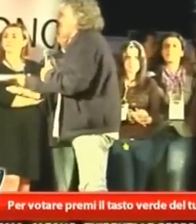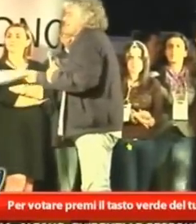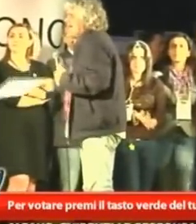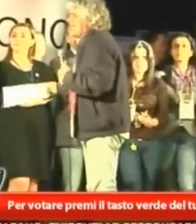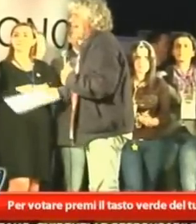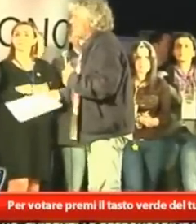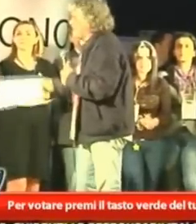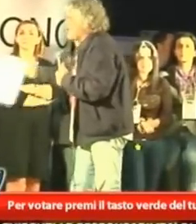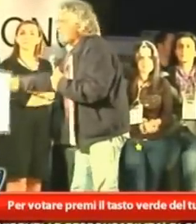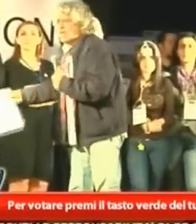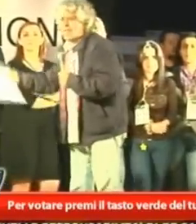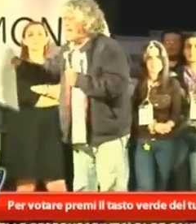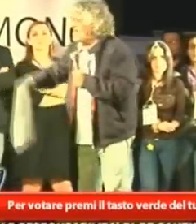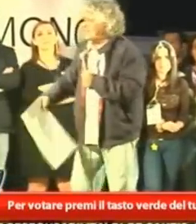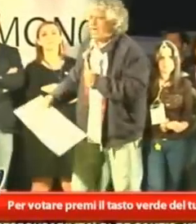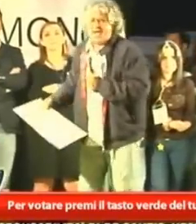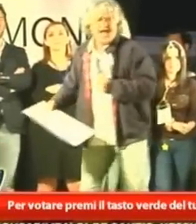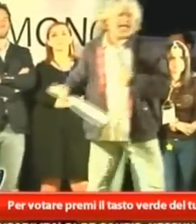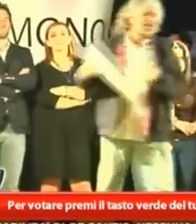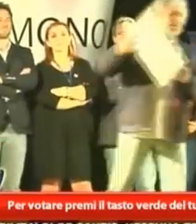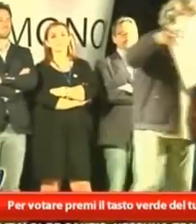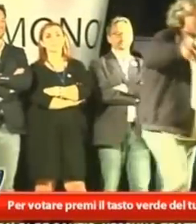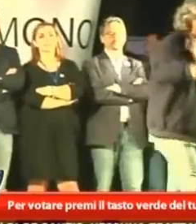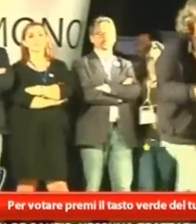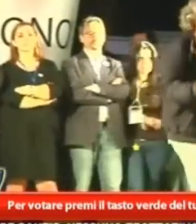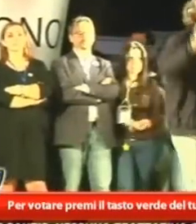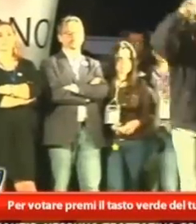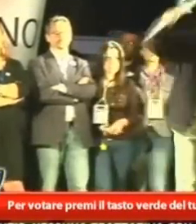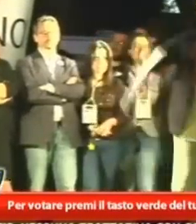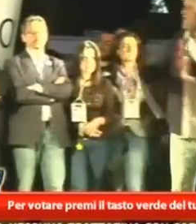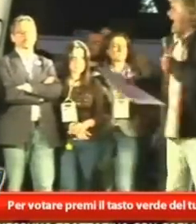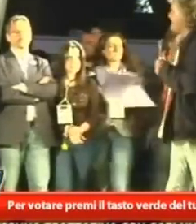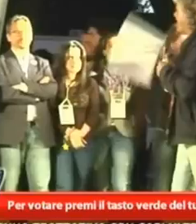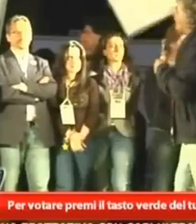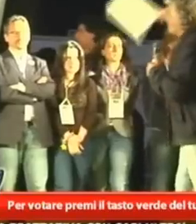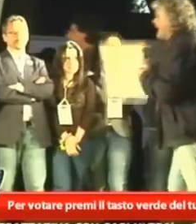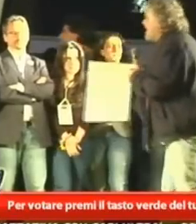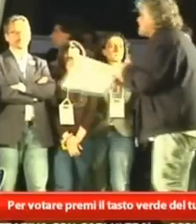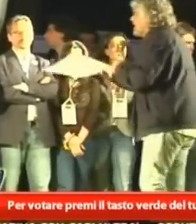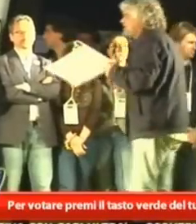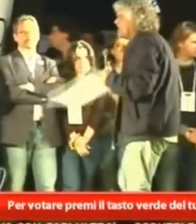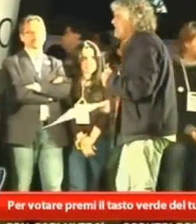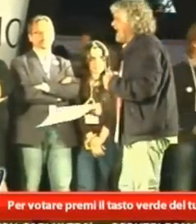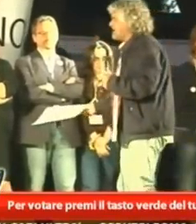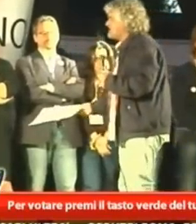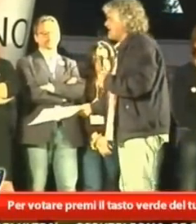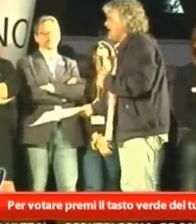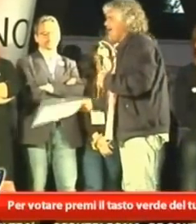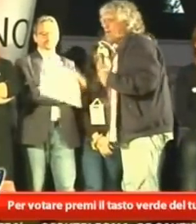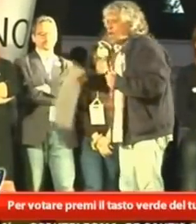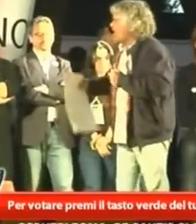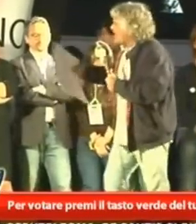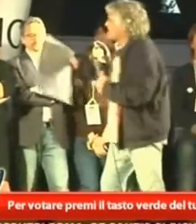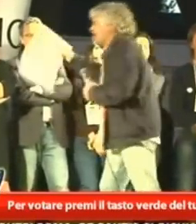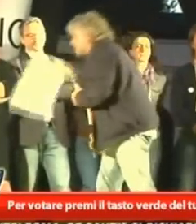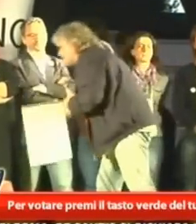Ne abbiamo 6 diverse per i comuni, per le regioni, e cazzo per la provincia, per le nazionali, per le europee, sono leggi diverse.